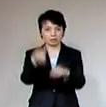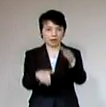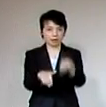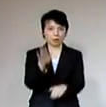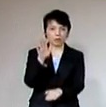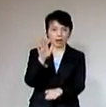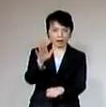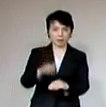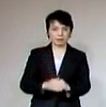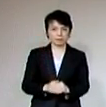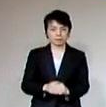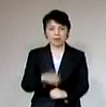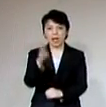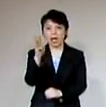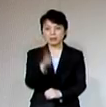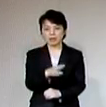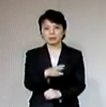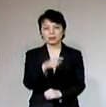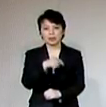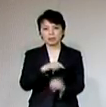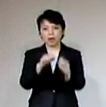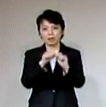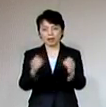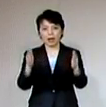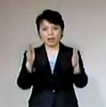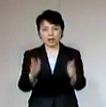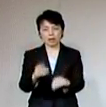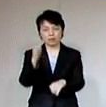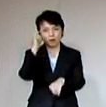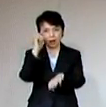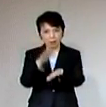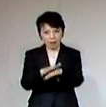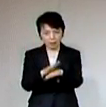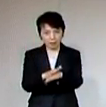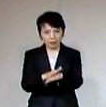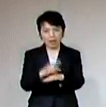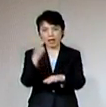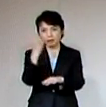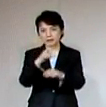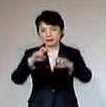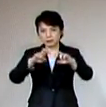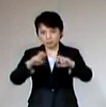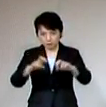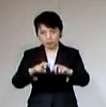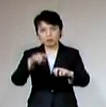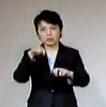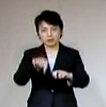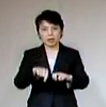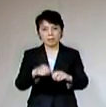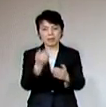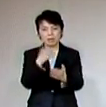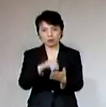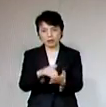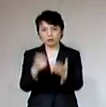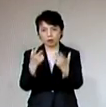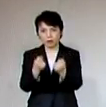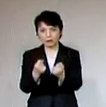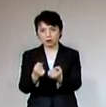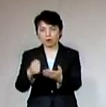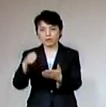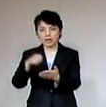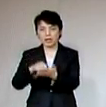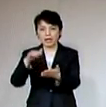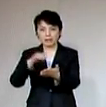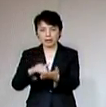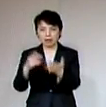。参議院は長期的な視野で審議調査することや予算と並んで重要な決算を